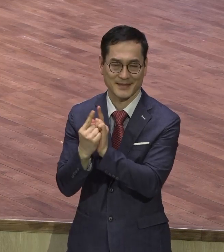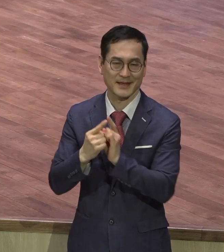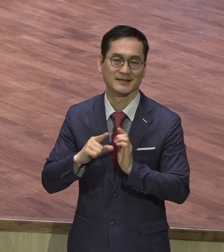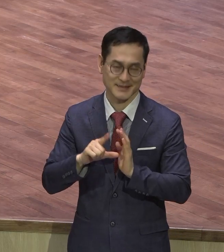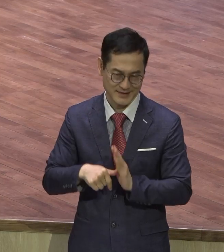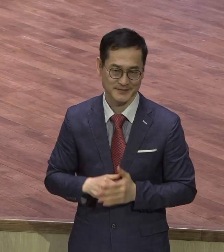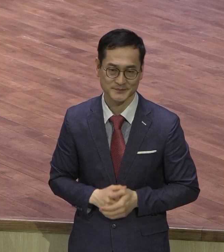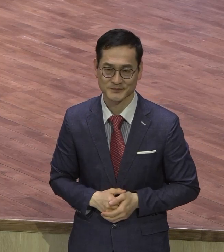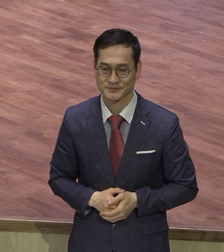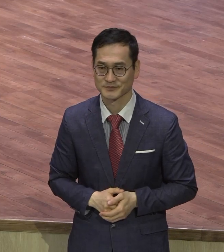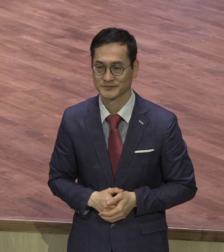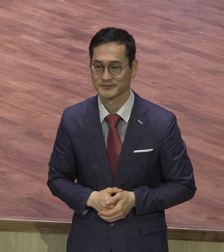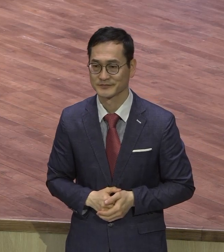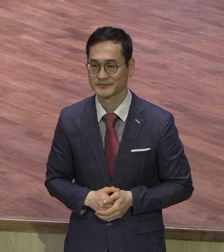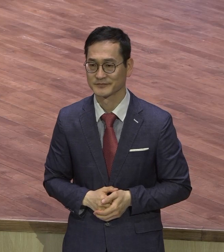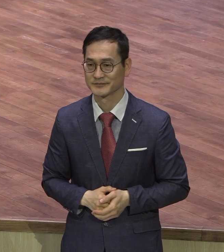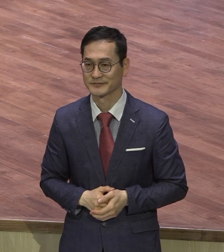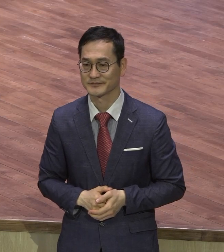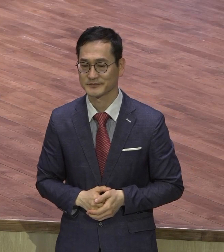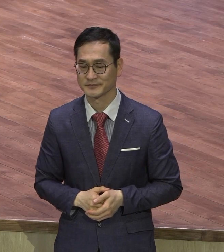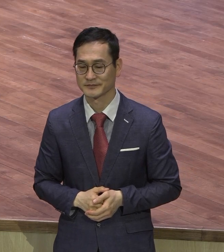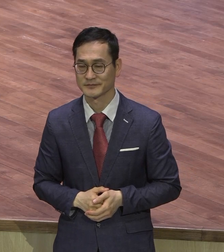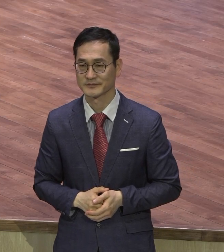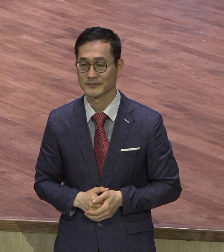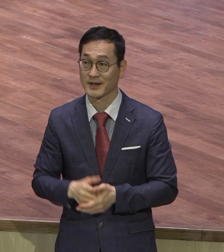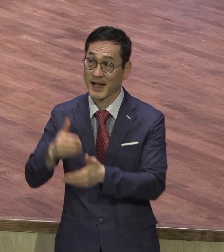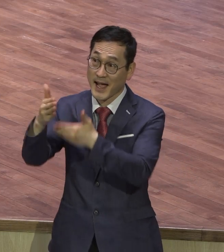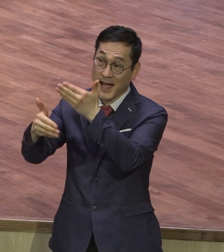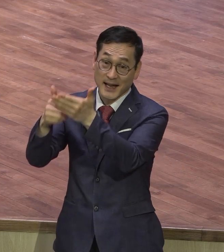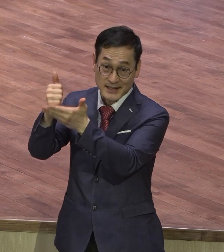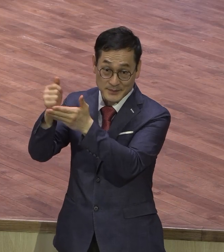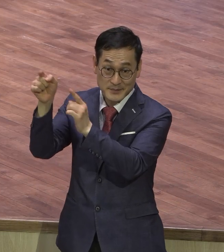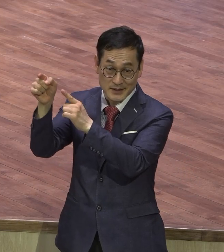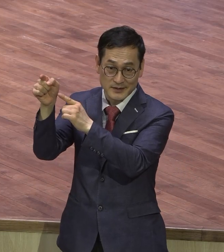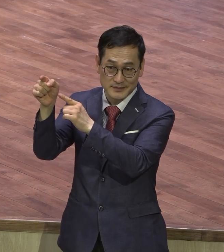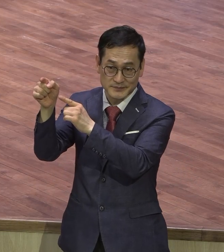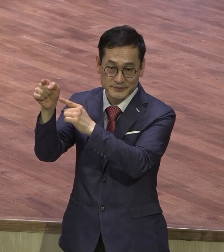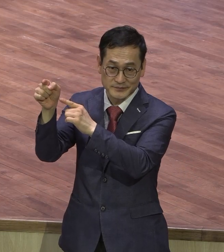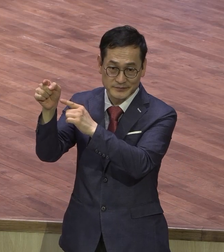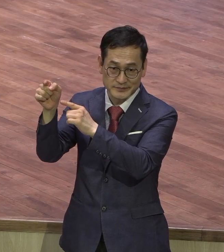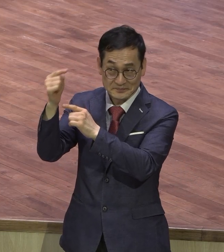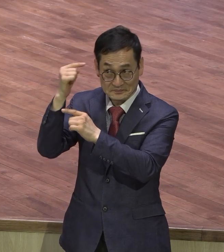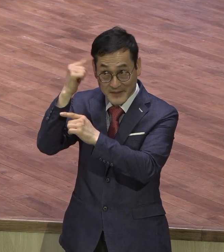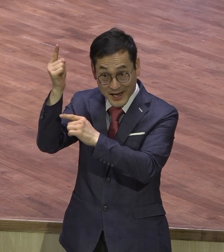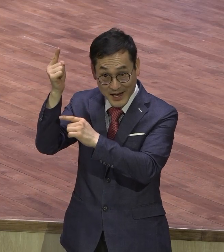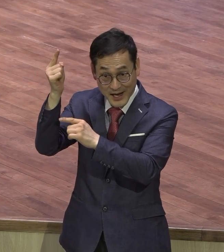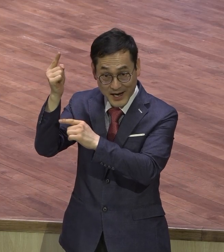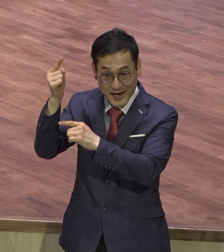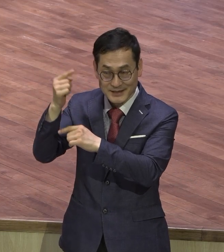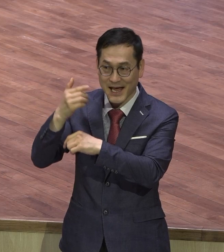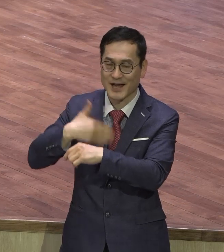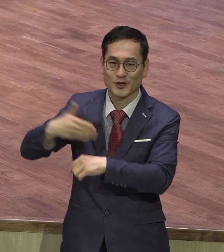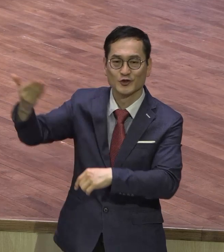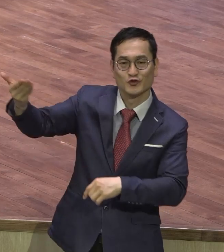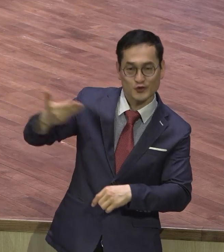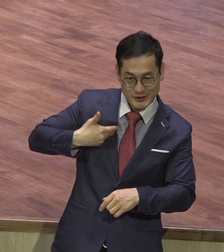기도는 인간이 만든 아이디어가 아니에요. 하나님이 만드셔서 우리 인간에게 허락하신 은혜의